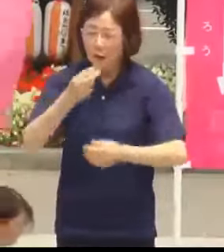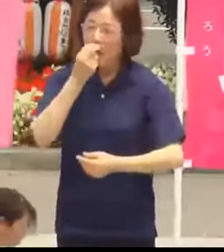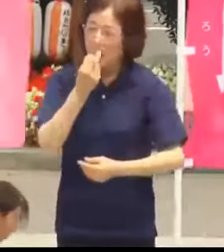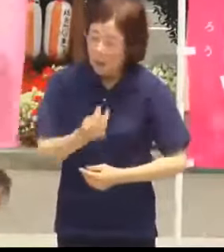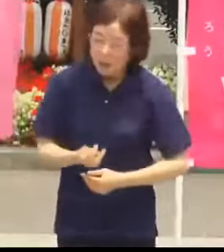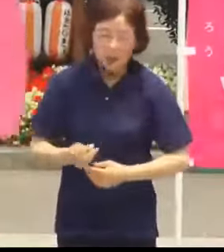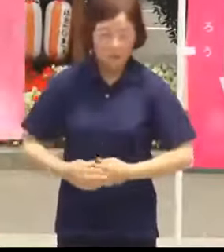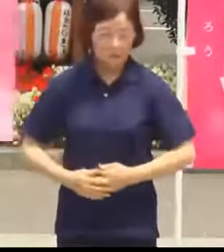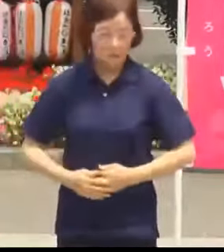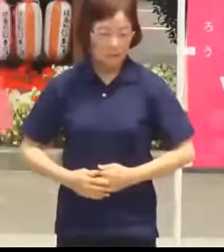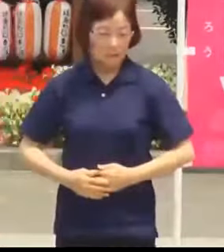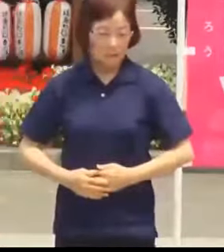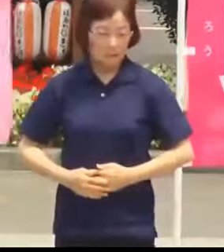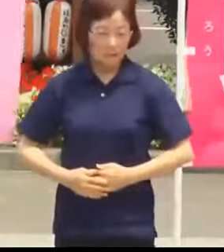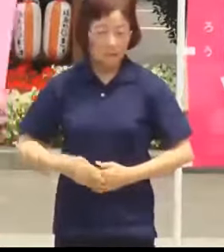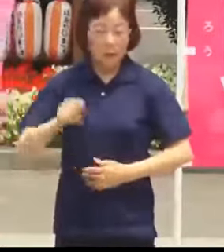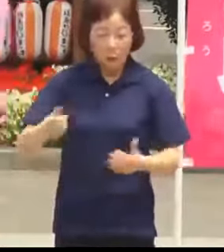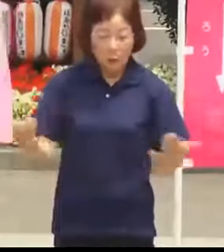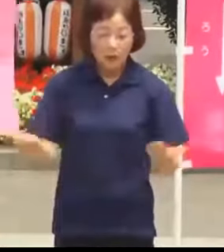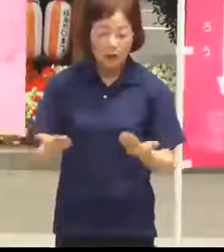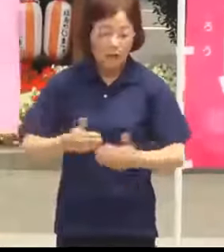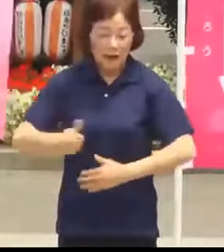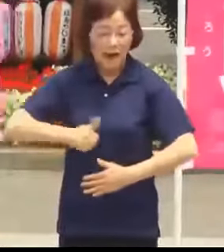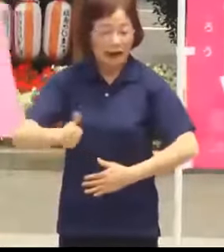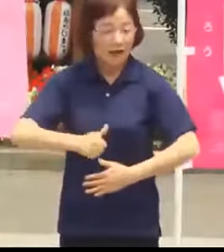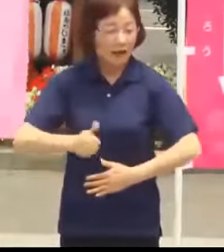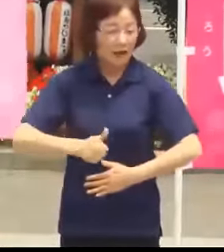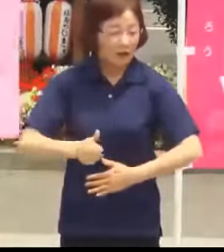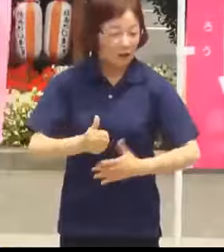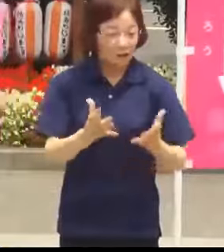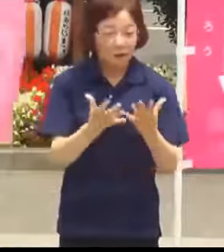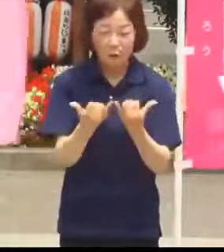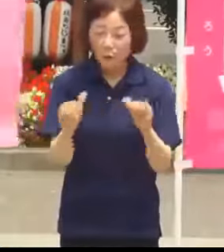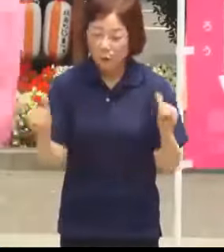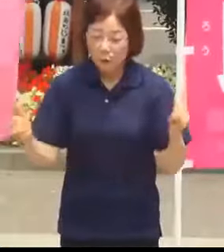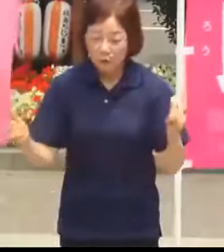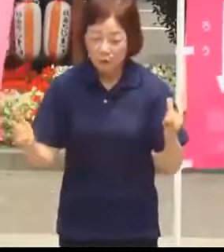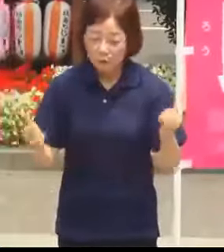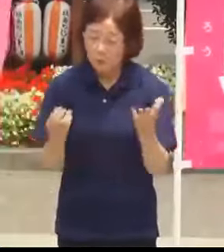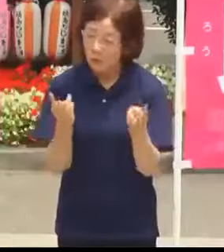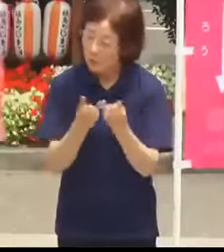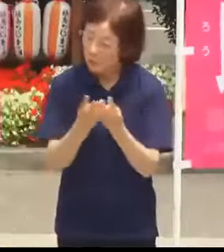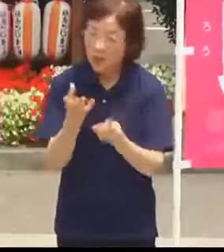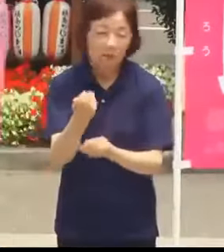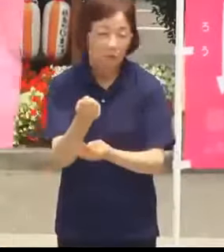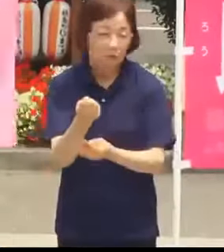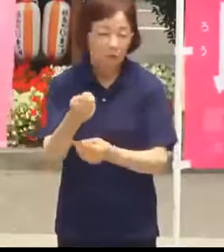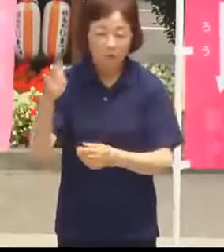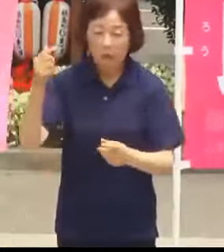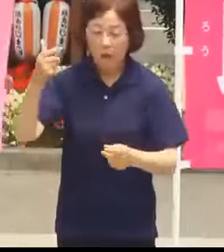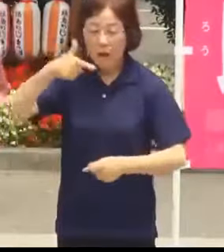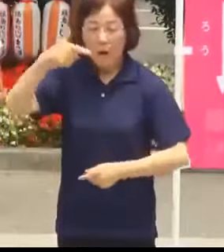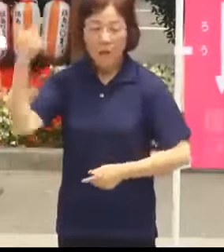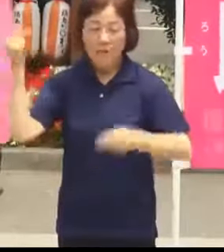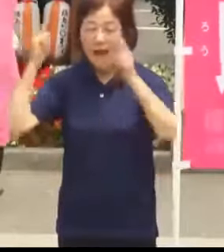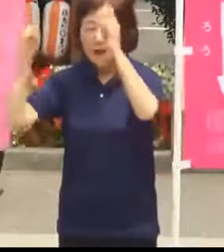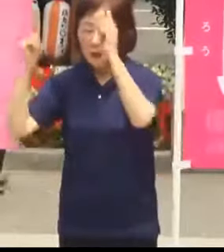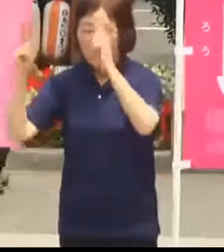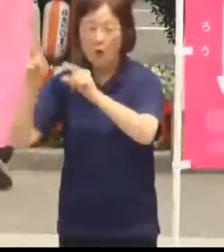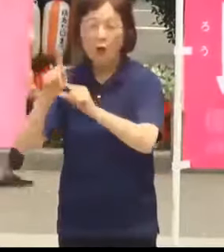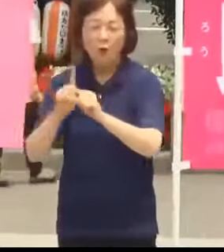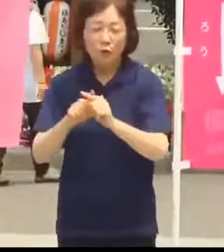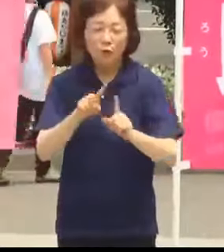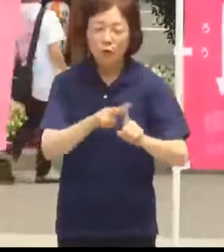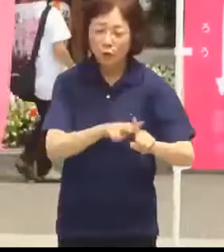中小企業零細企業で雇われている方がどれくらいいるんですか大企業中小